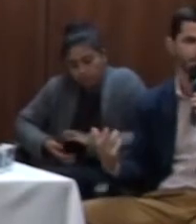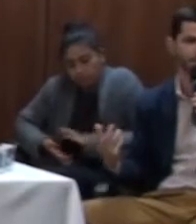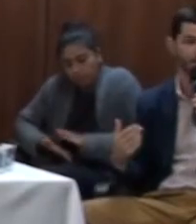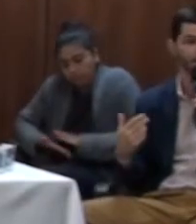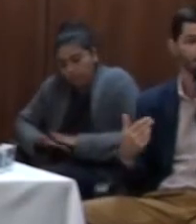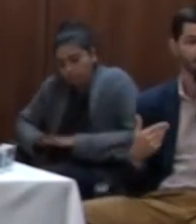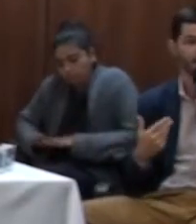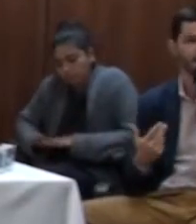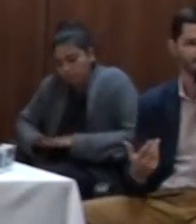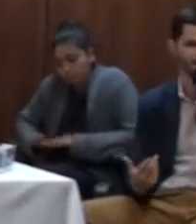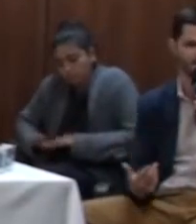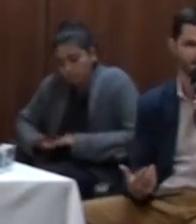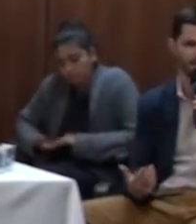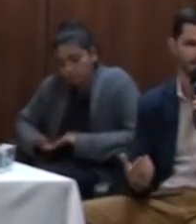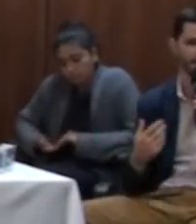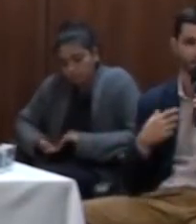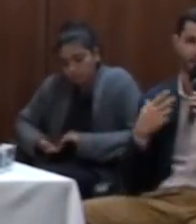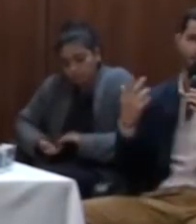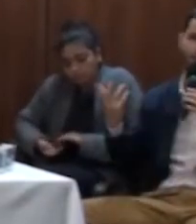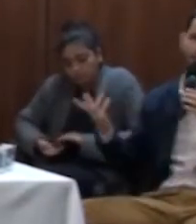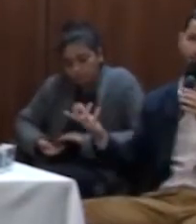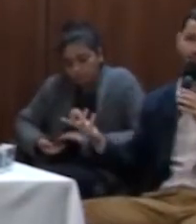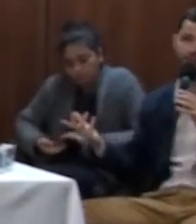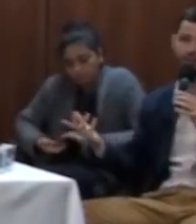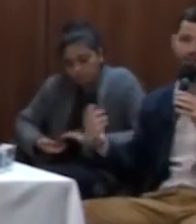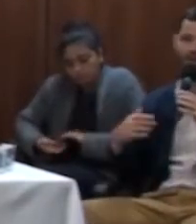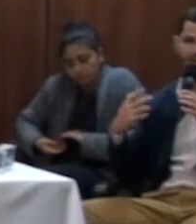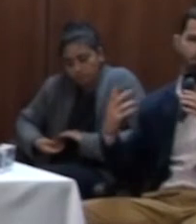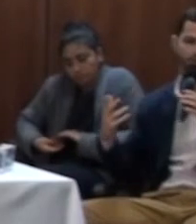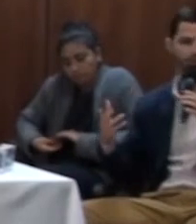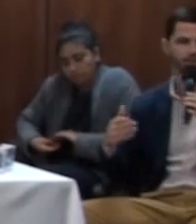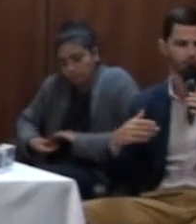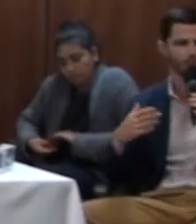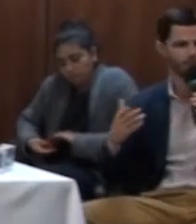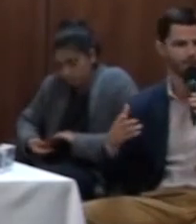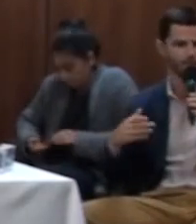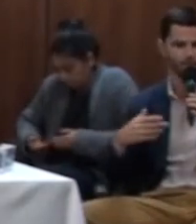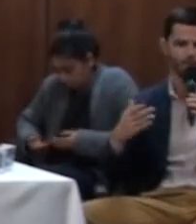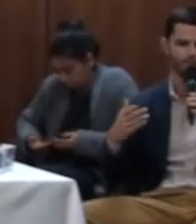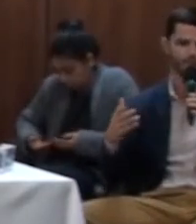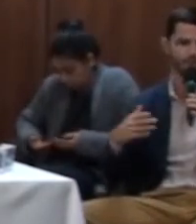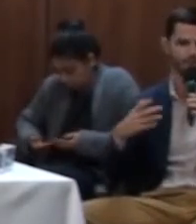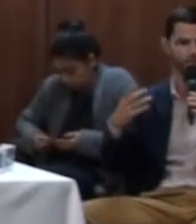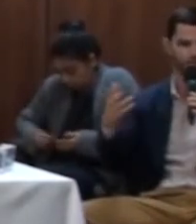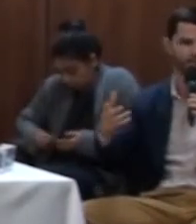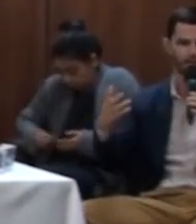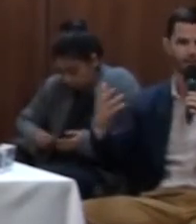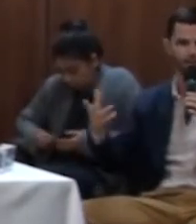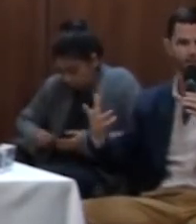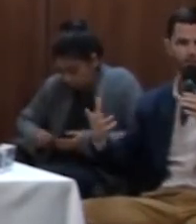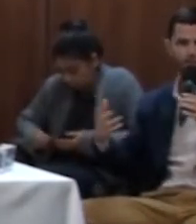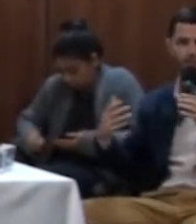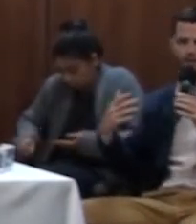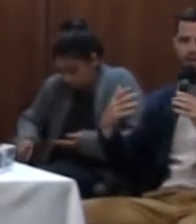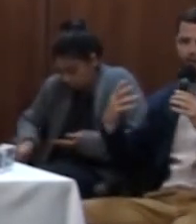dessa premissa, identificar de quem é essa responsabilidade. Tá, tudo bem, a gente sabe que a responsabilidade, até porque como eu expus para vocês, a estrutura